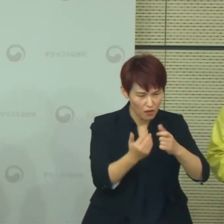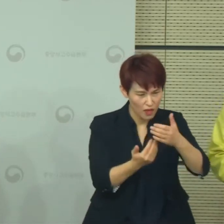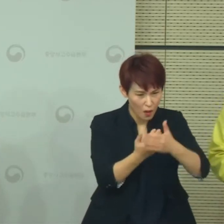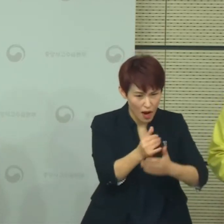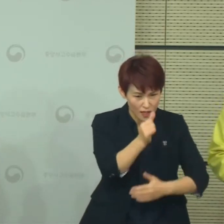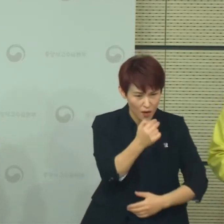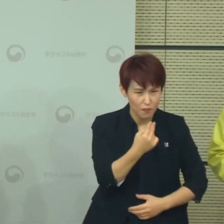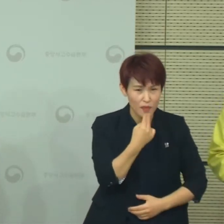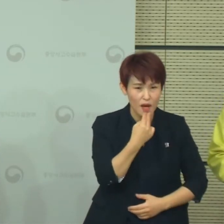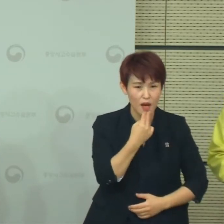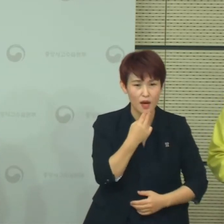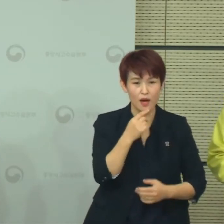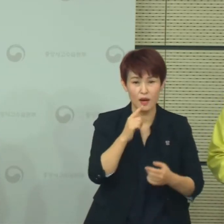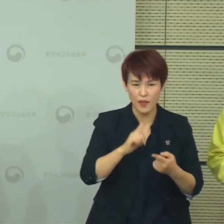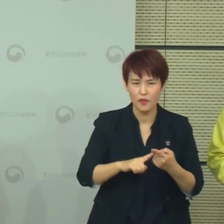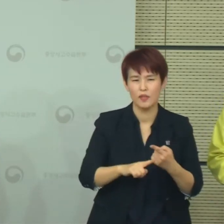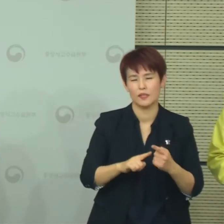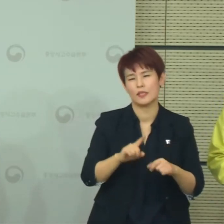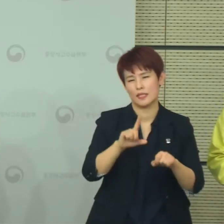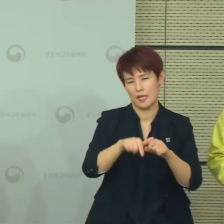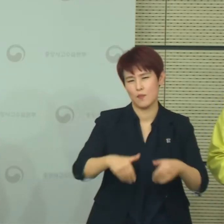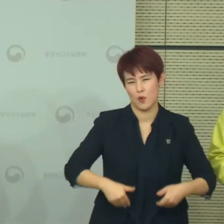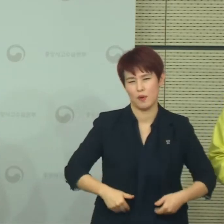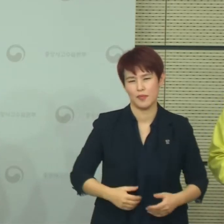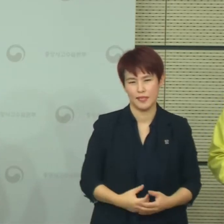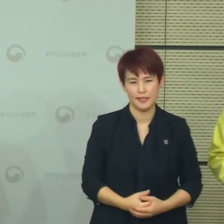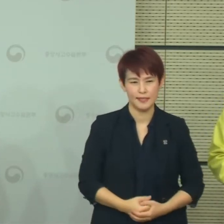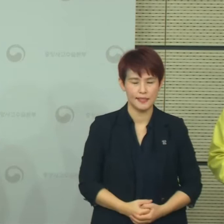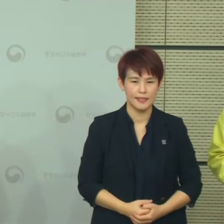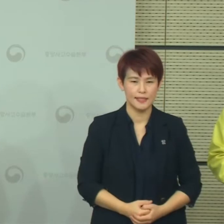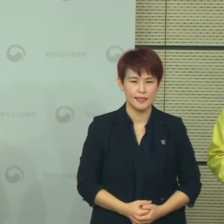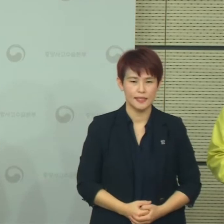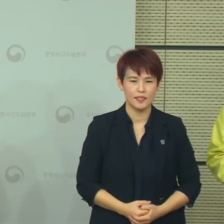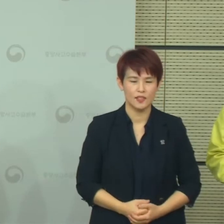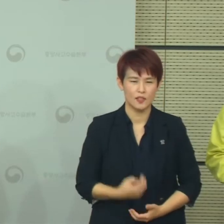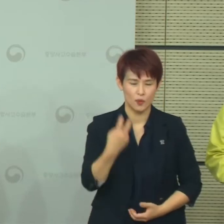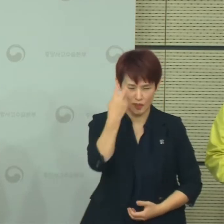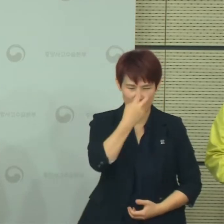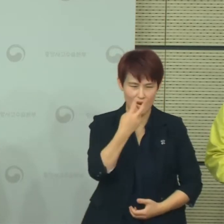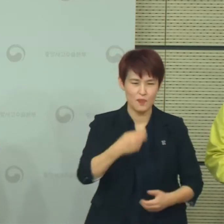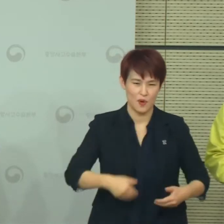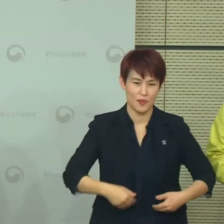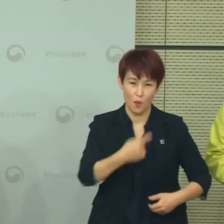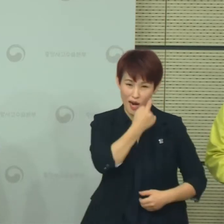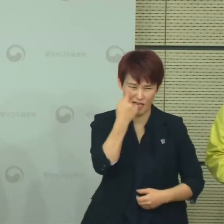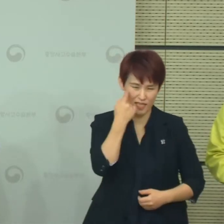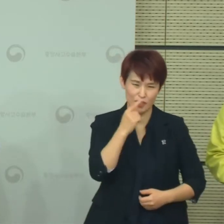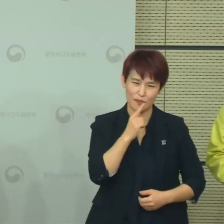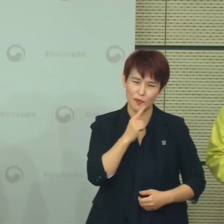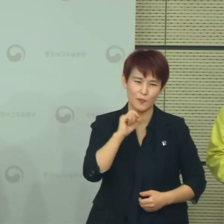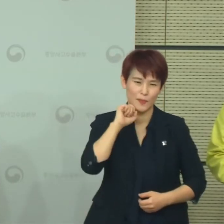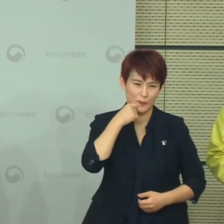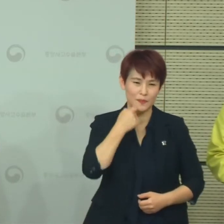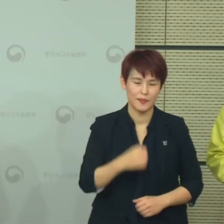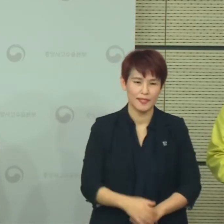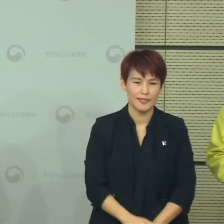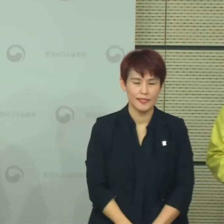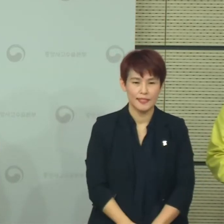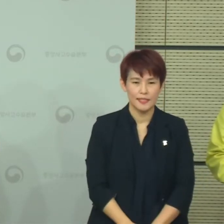이 여부에 대해서도 조금 더 시간이 필요하리라고 생각을 합니다. 제가 이것은 좀 확인드리기가 좀 어려운